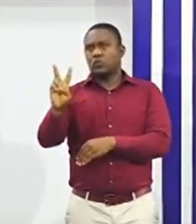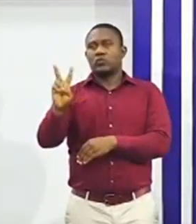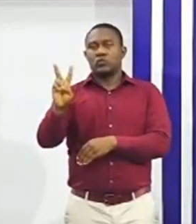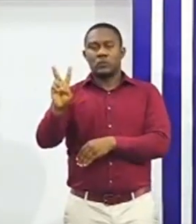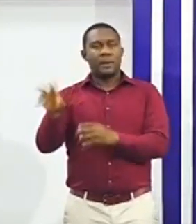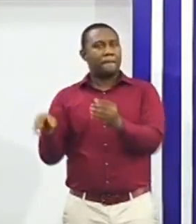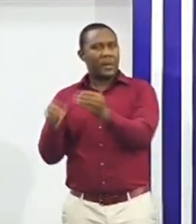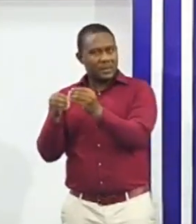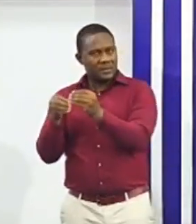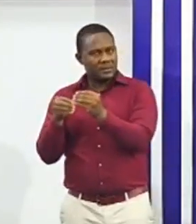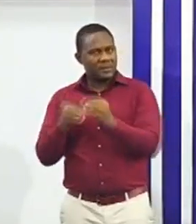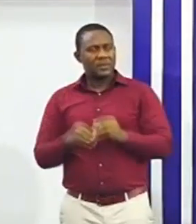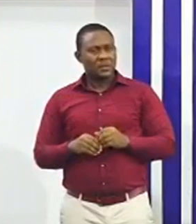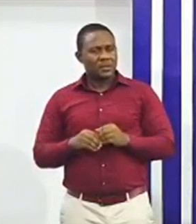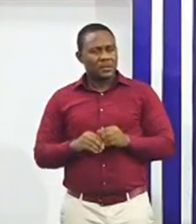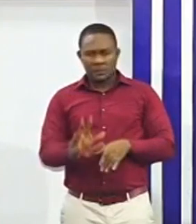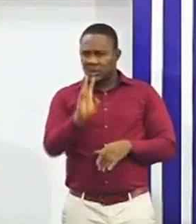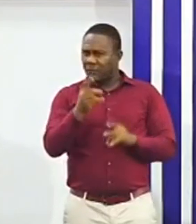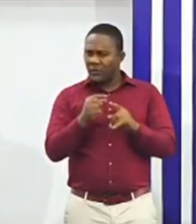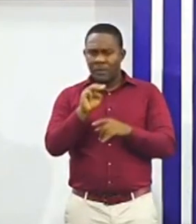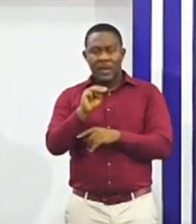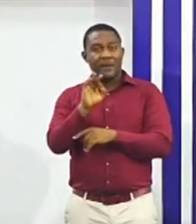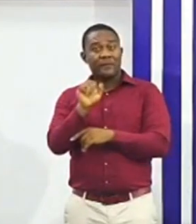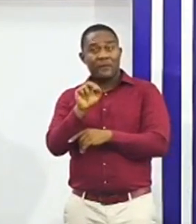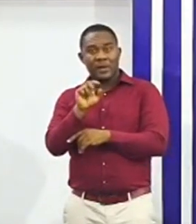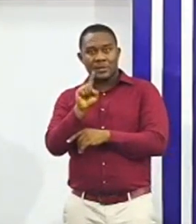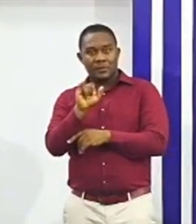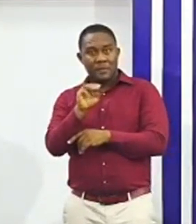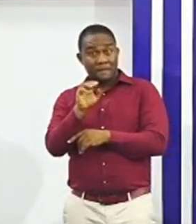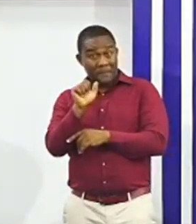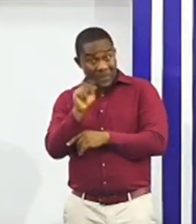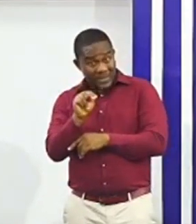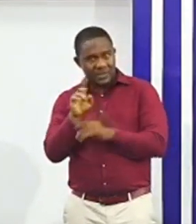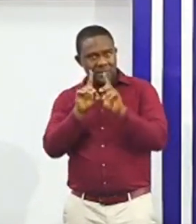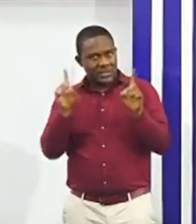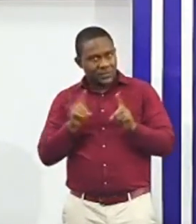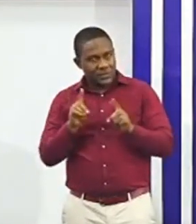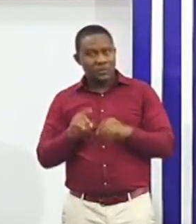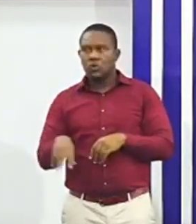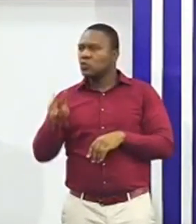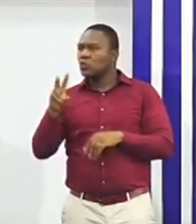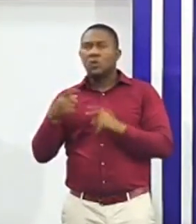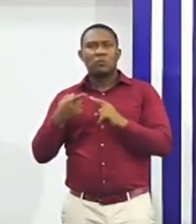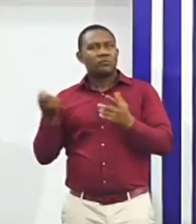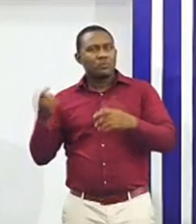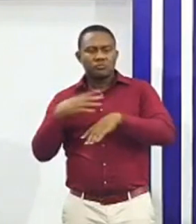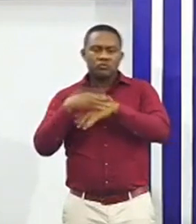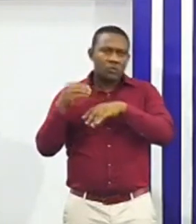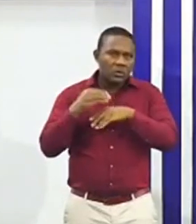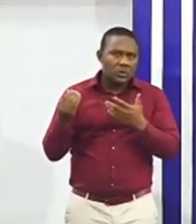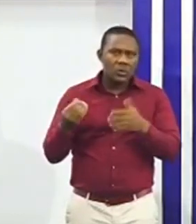nu kati nin kanye tina mana ayela kroye ani letnan ira balon ayela tina